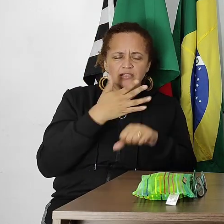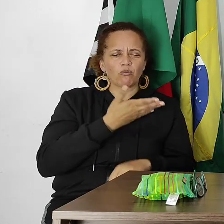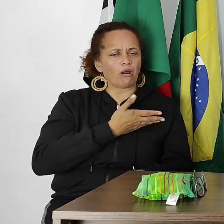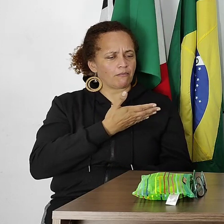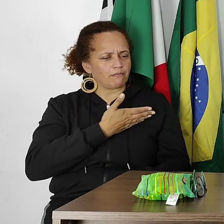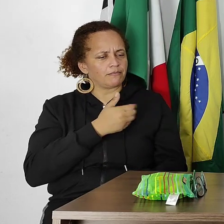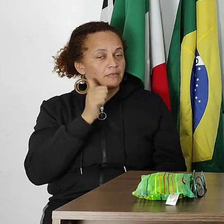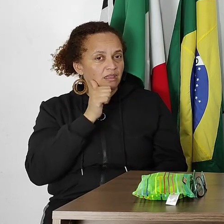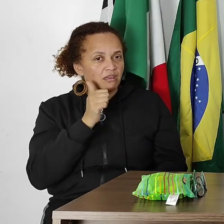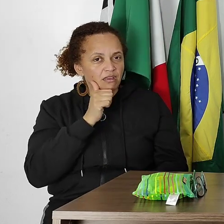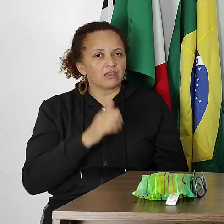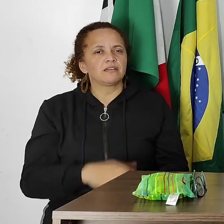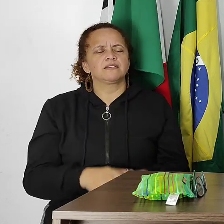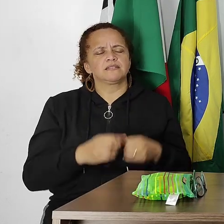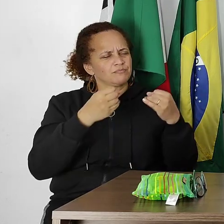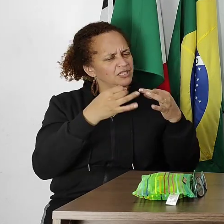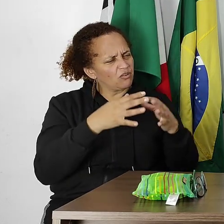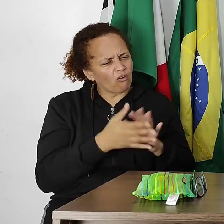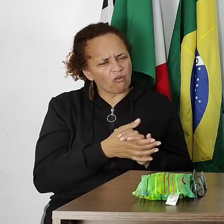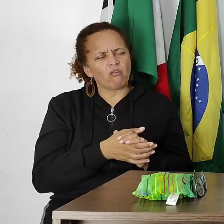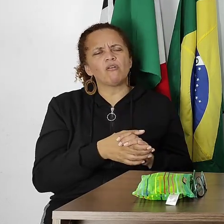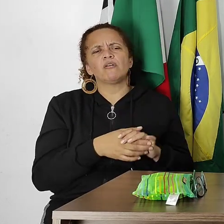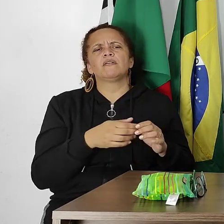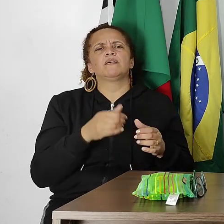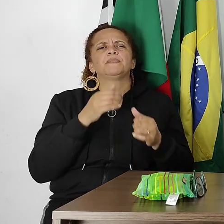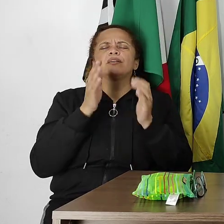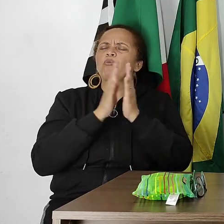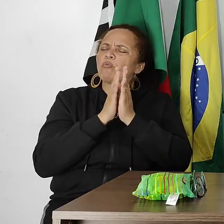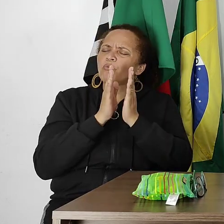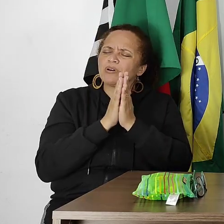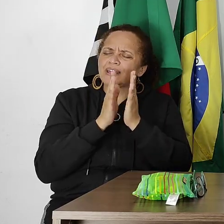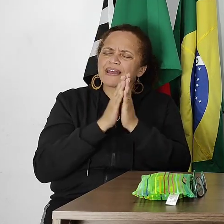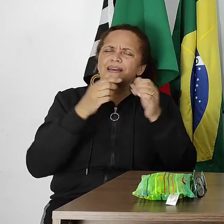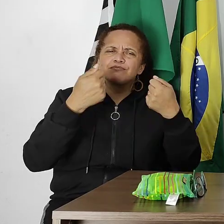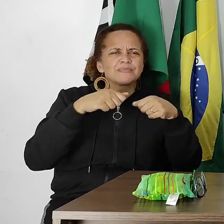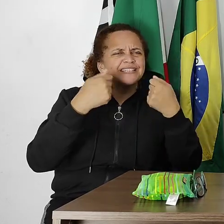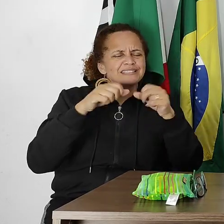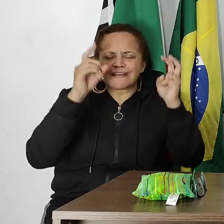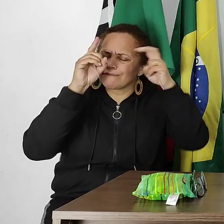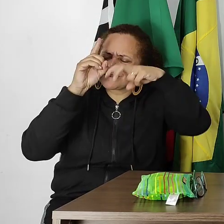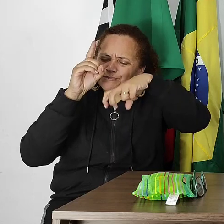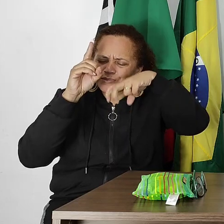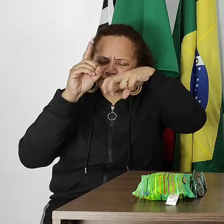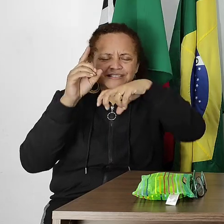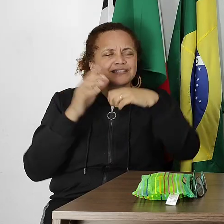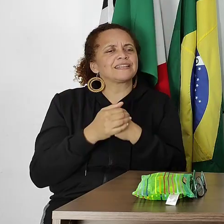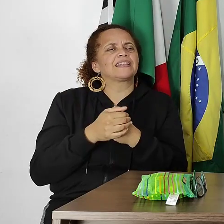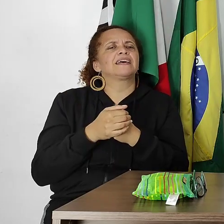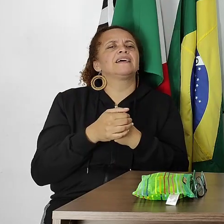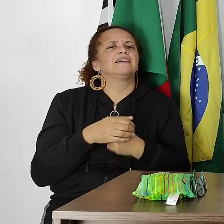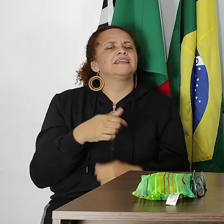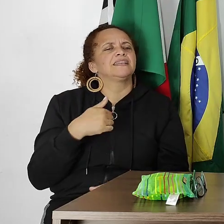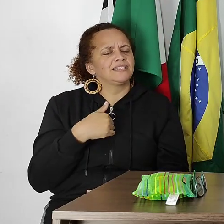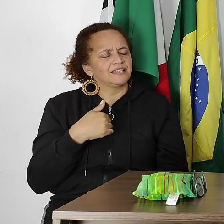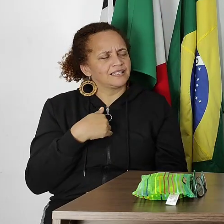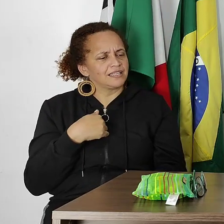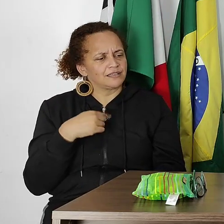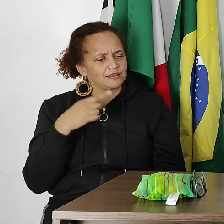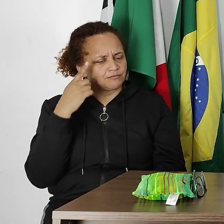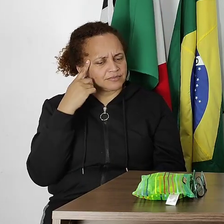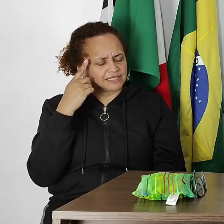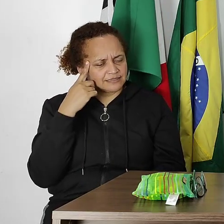enfatizou com aquela mulher tirar aquela tristeza, entregar na mão de Deus, não desistir do filho dela. E aí ela me contando aquilo, eu